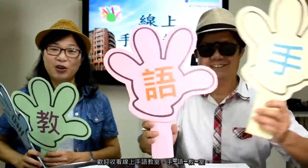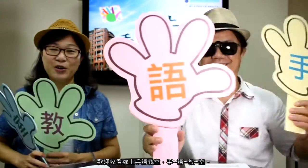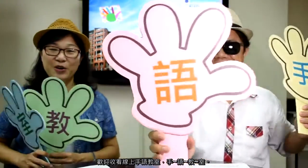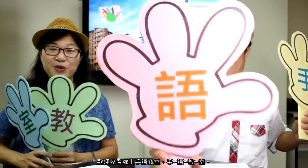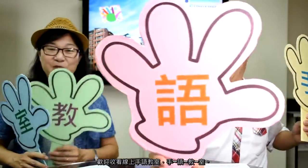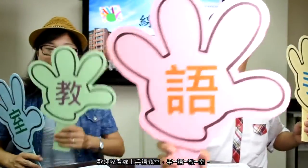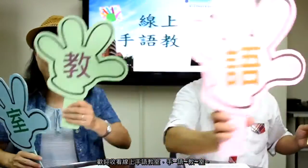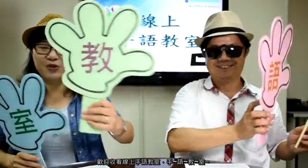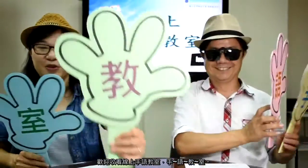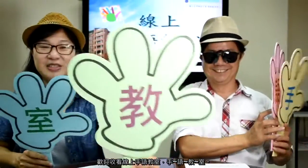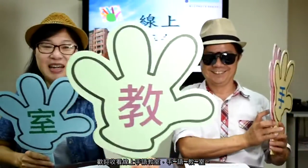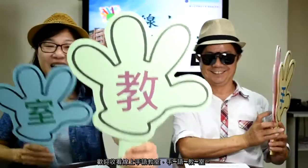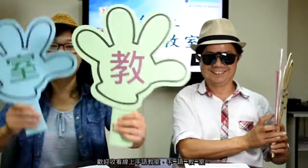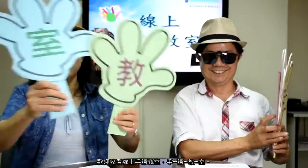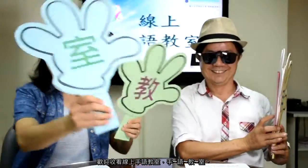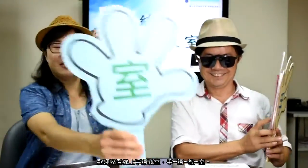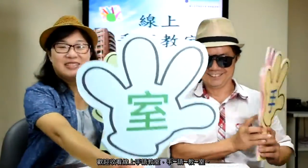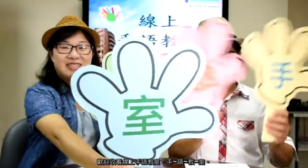手语教室，